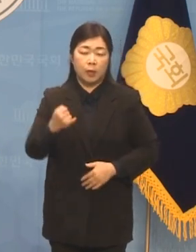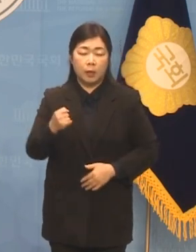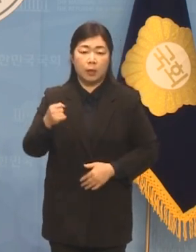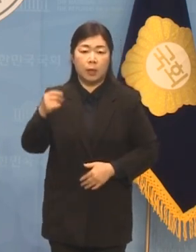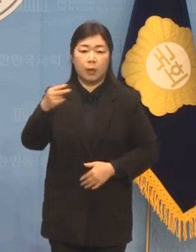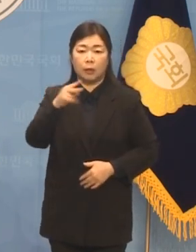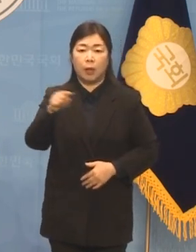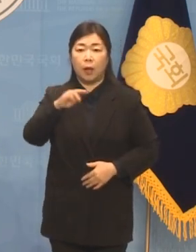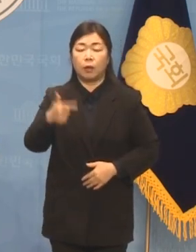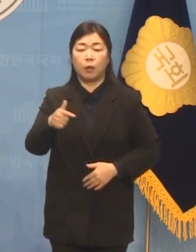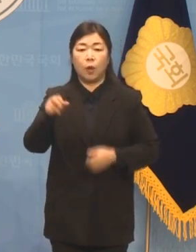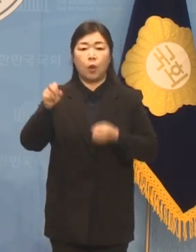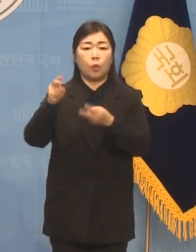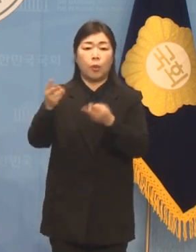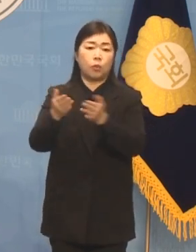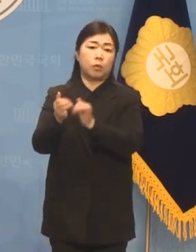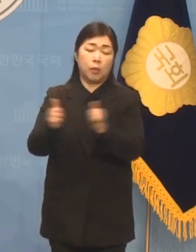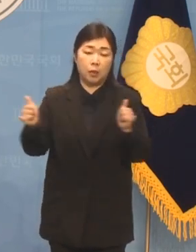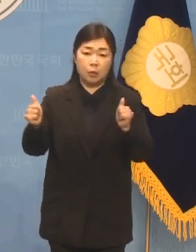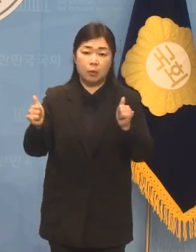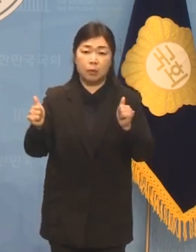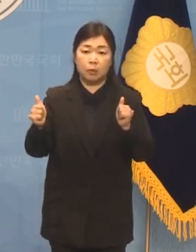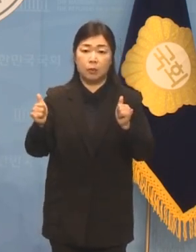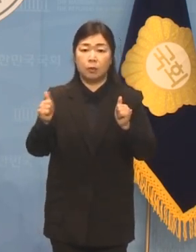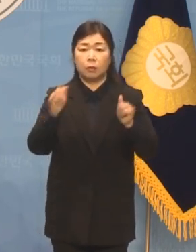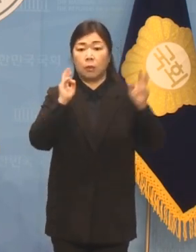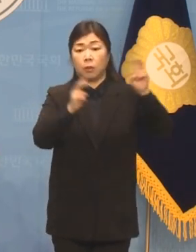택배 노동자들에 대해서